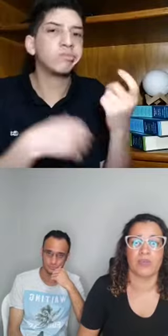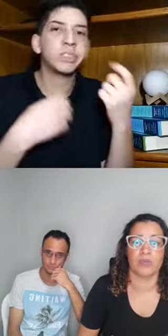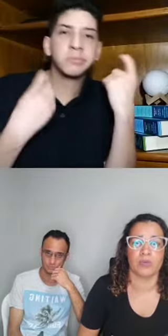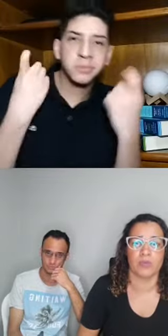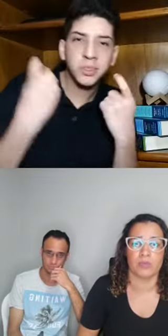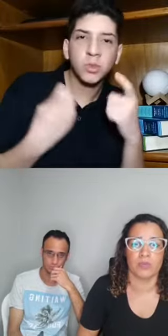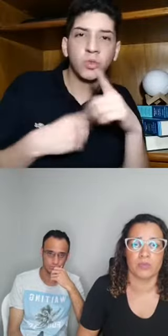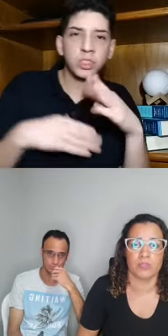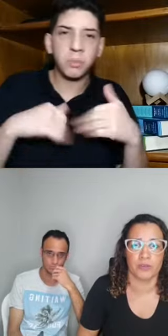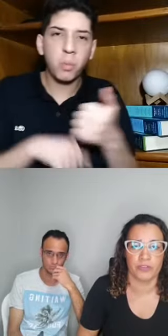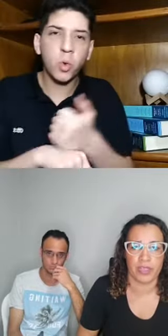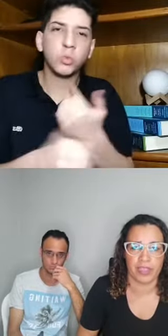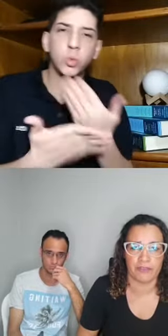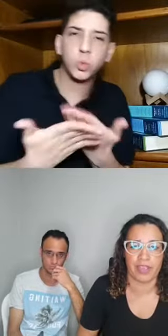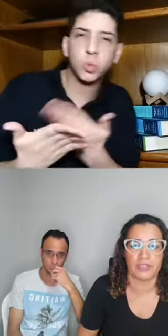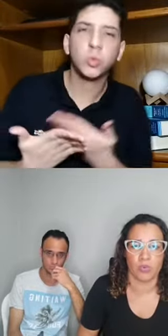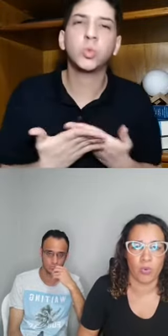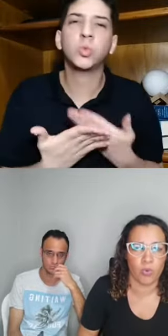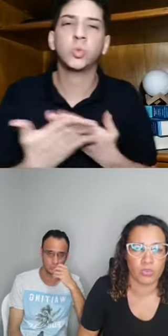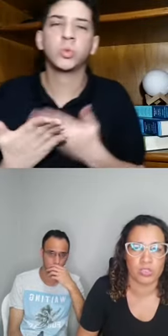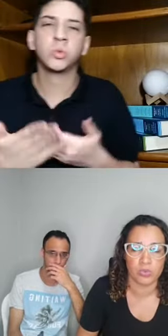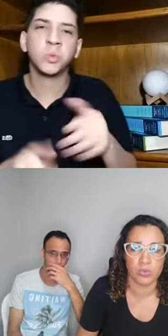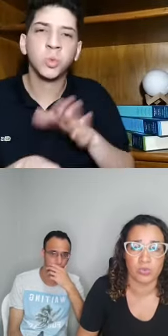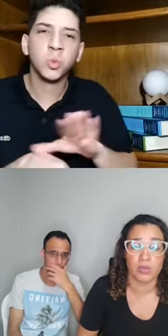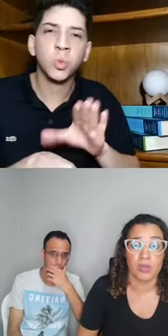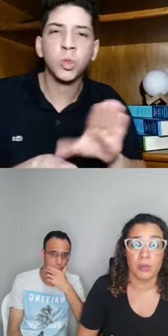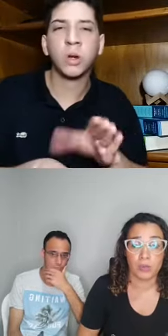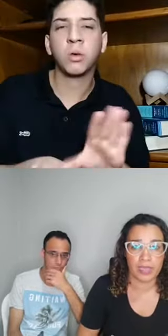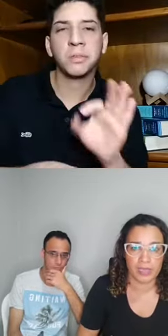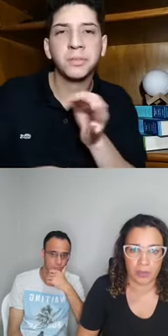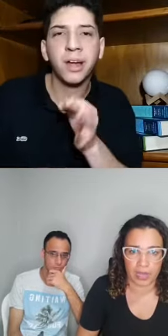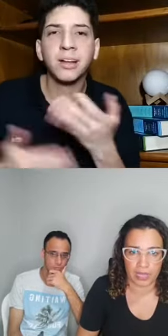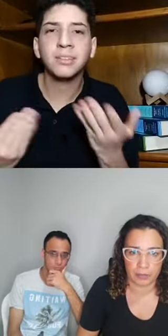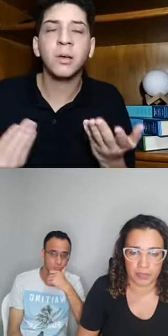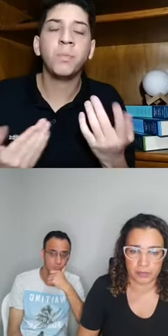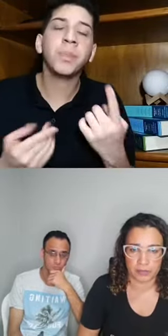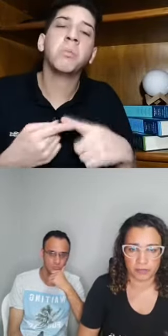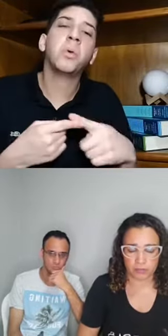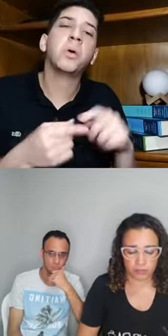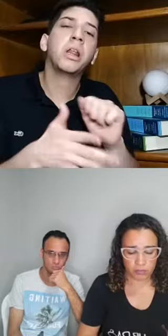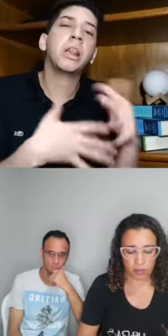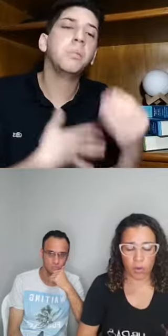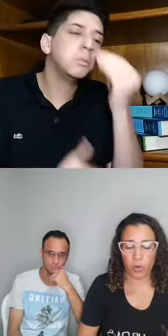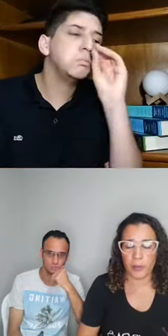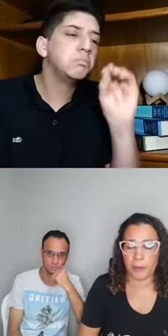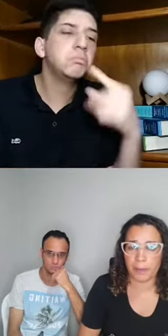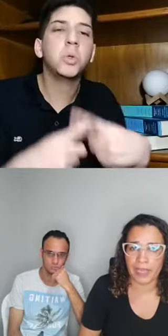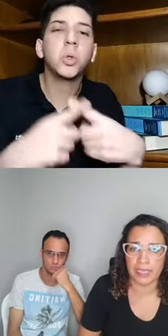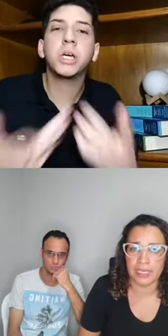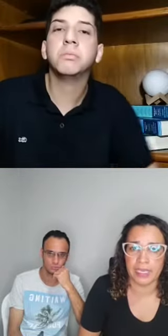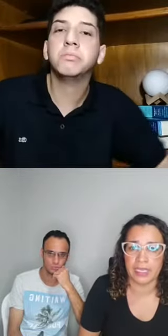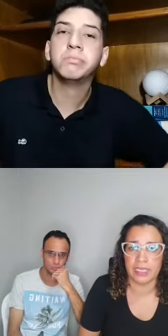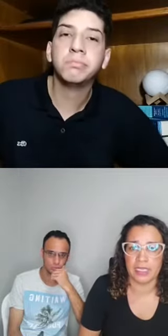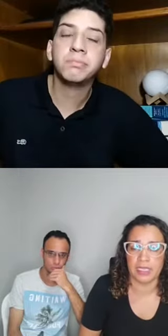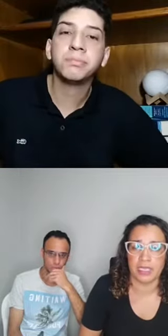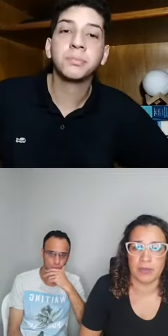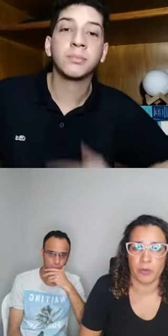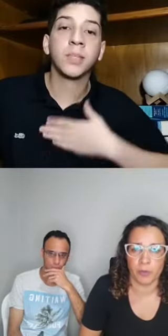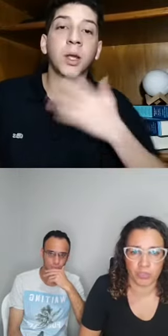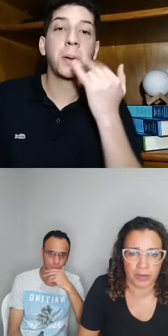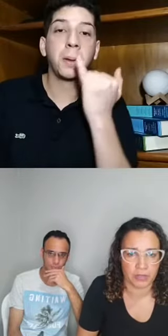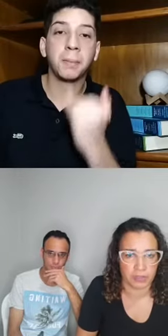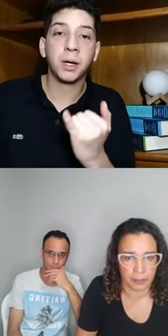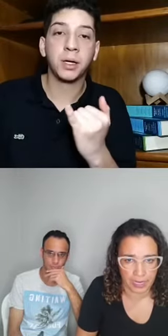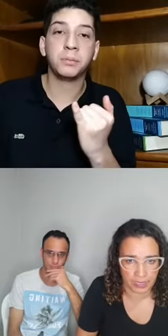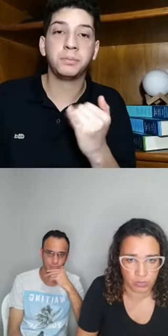capacita, faz um curso e tudo? Por que não há Libras? O meu pai,